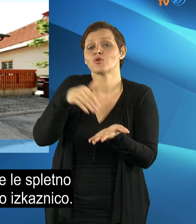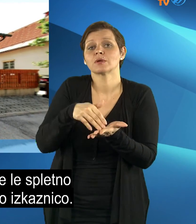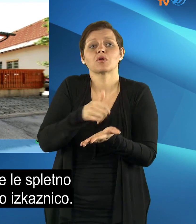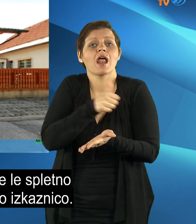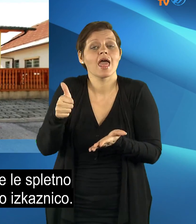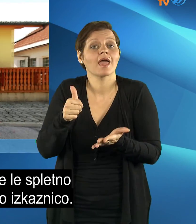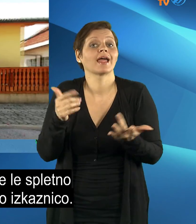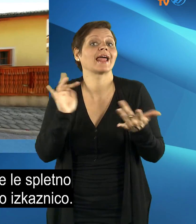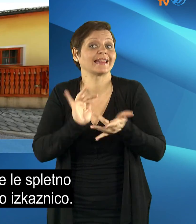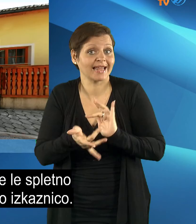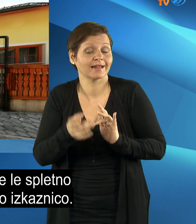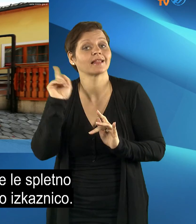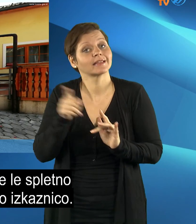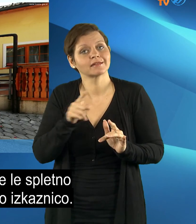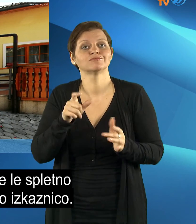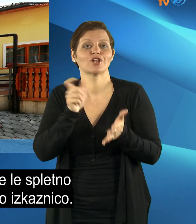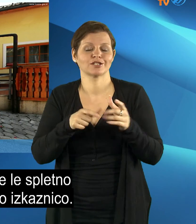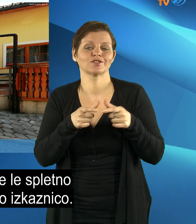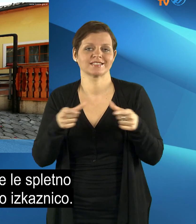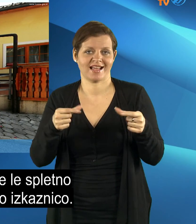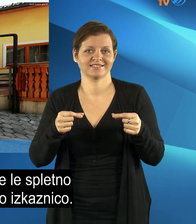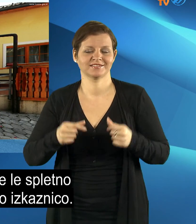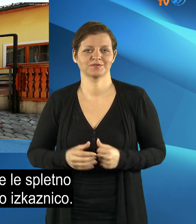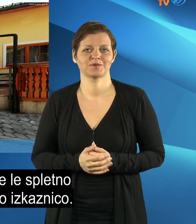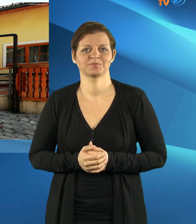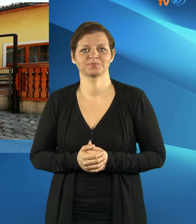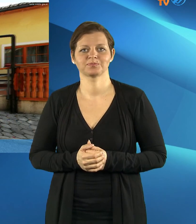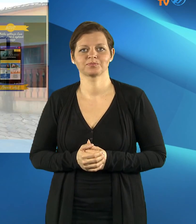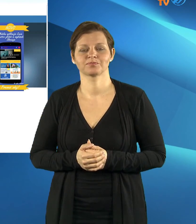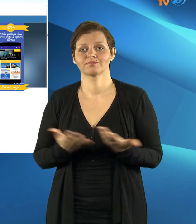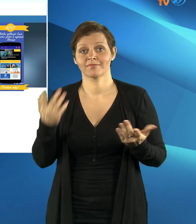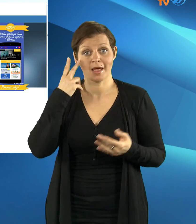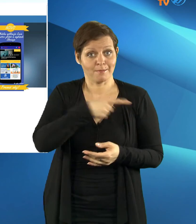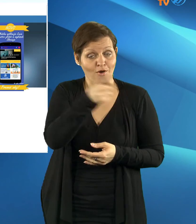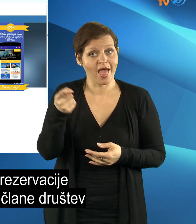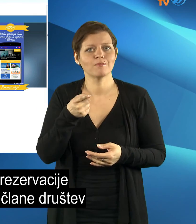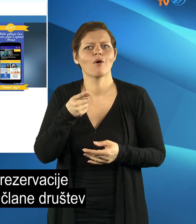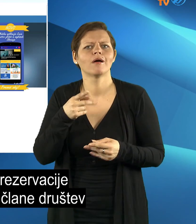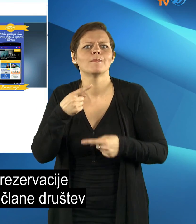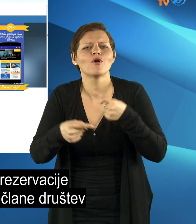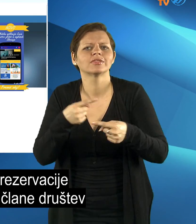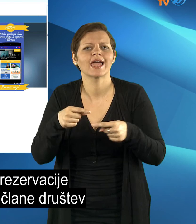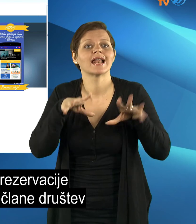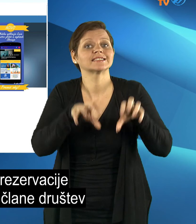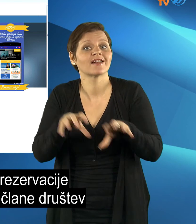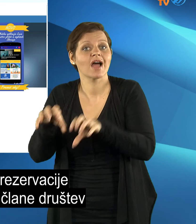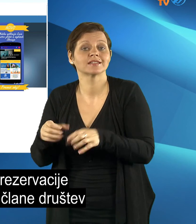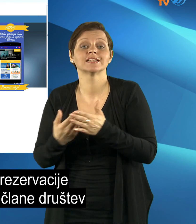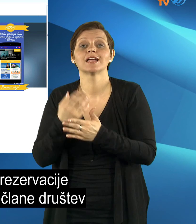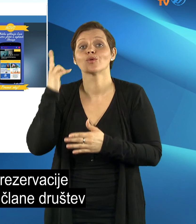naslonjača. Uporabnik potrebuje le spletno povezavo in člansko izkaznico. Poglejmo si potek rezervacije za gluhe